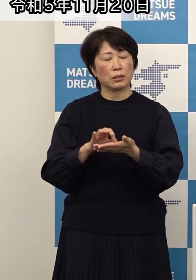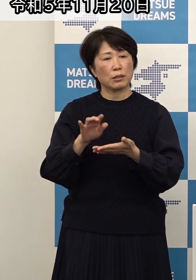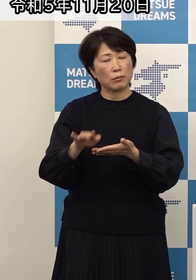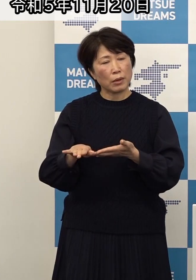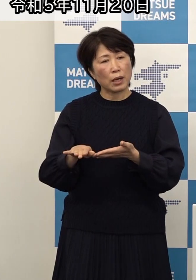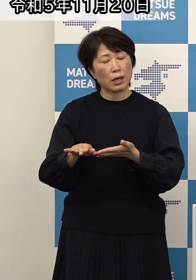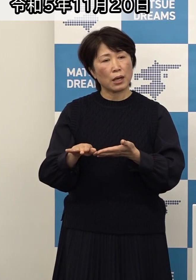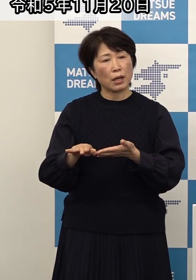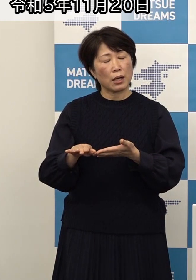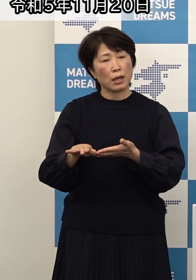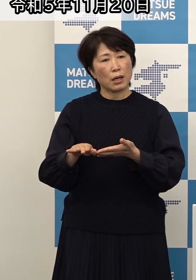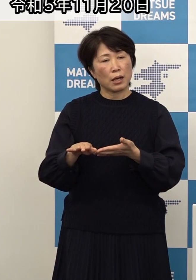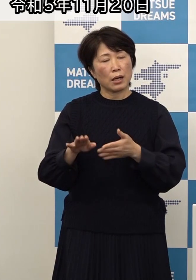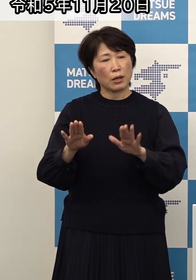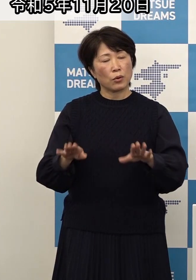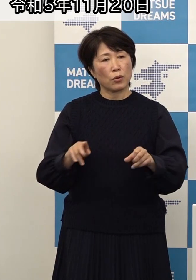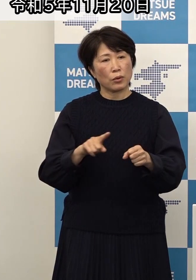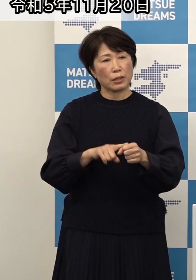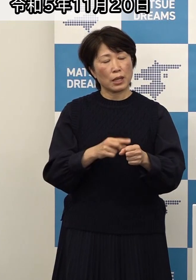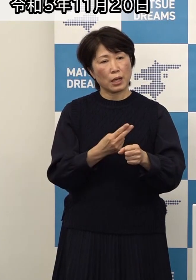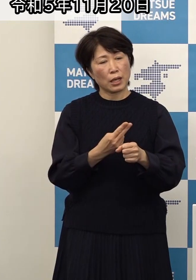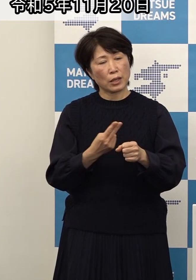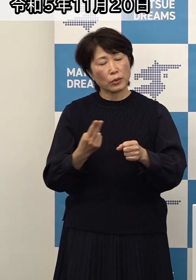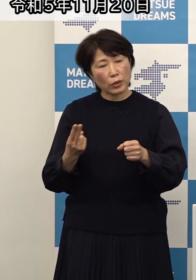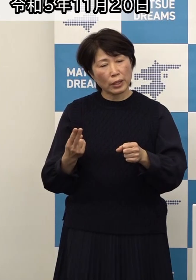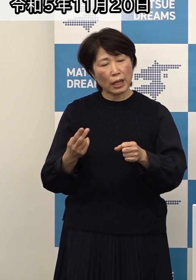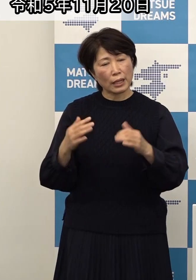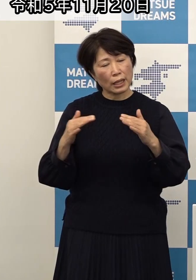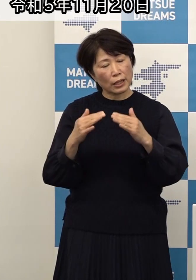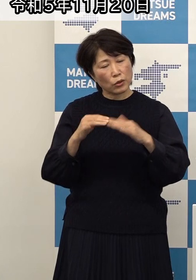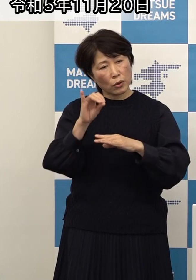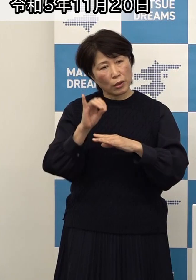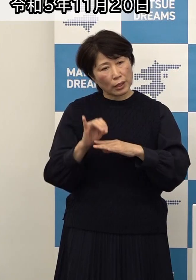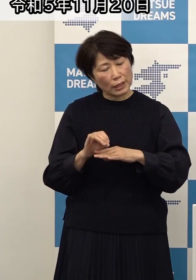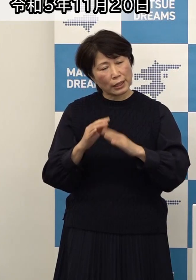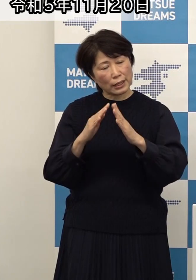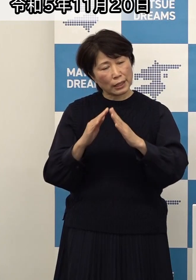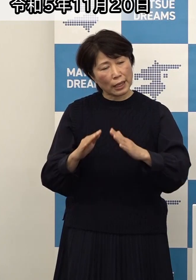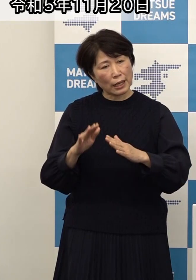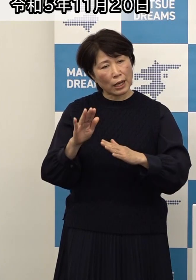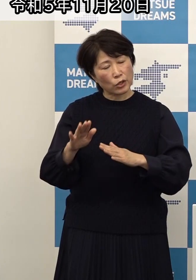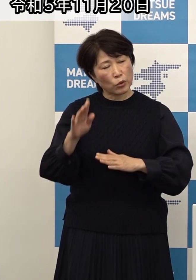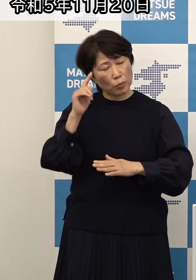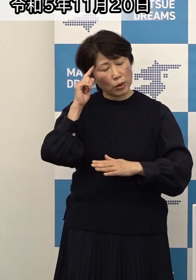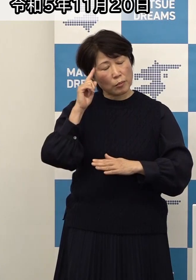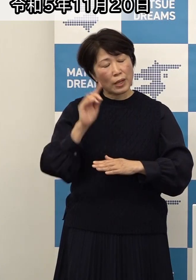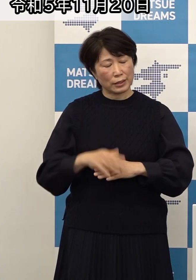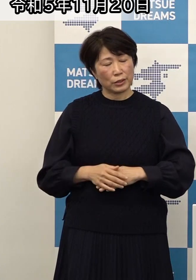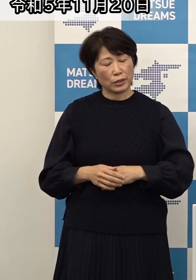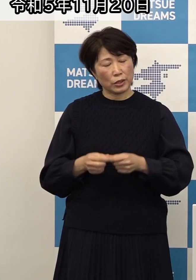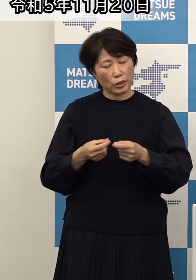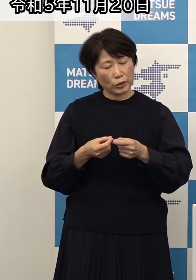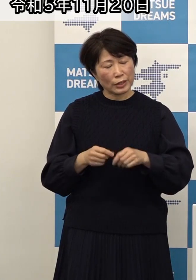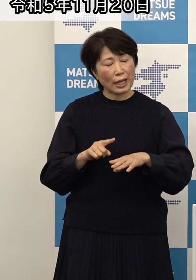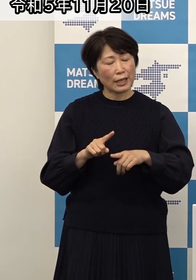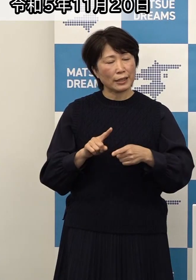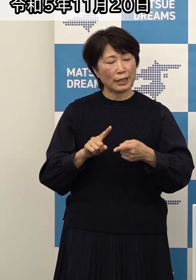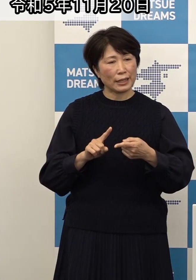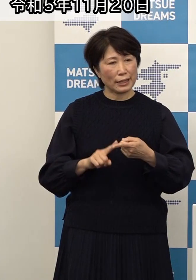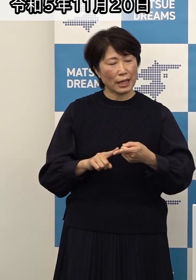討委員会も設けるって言っておっしゃってたんですけれども、具体的なスケジュールとかメンバー構成とか見えてきたんで